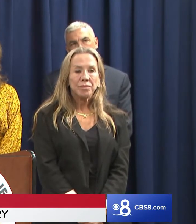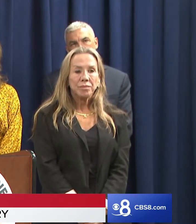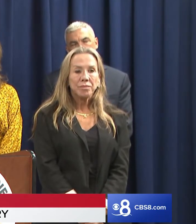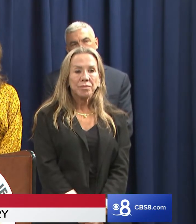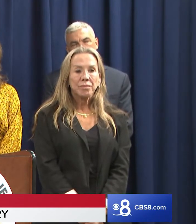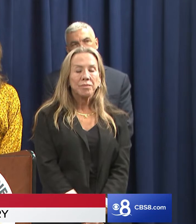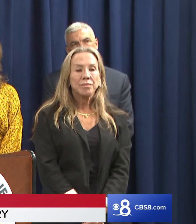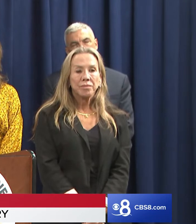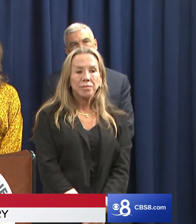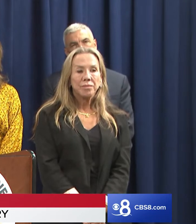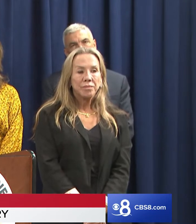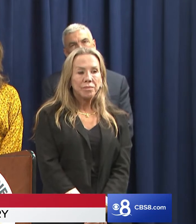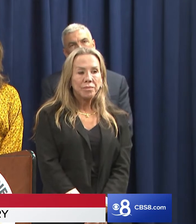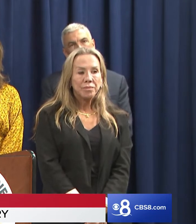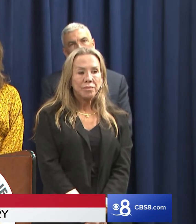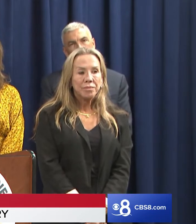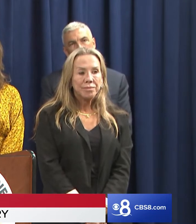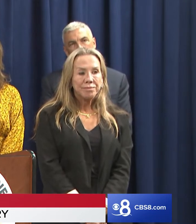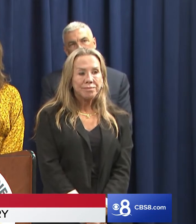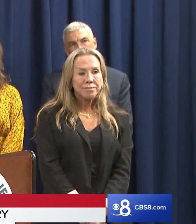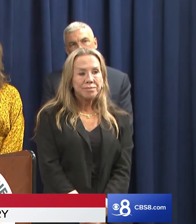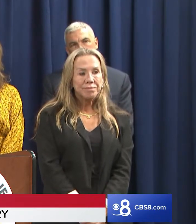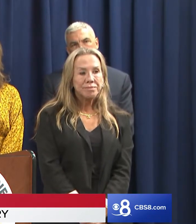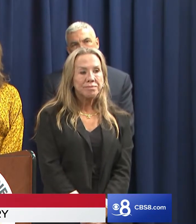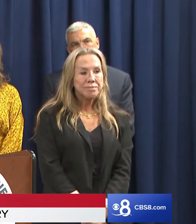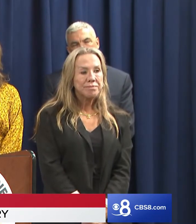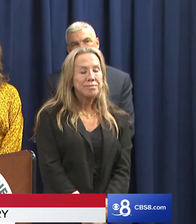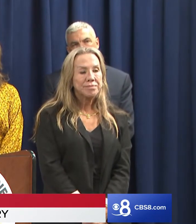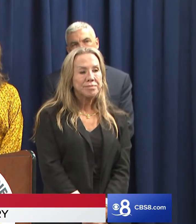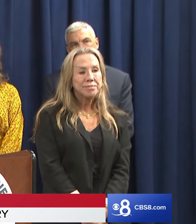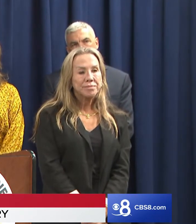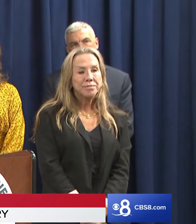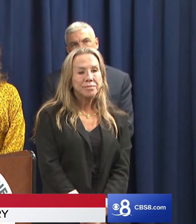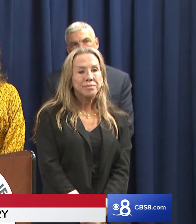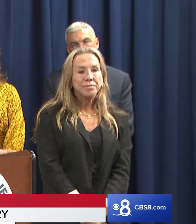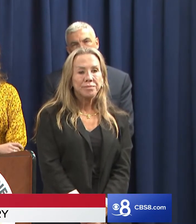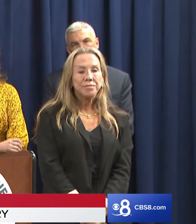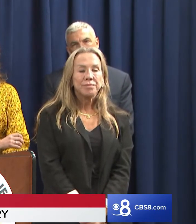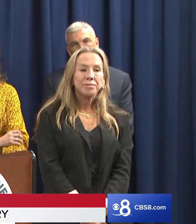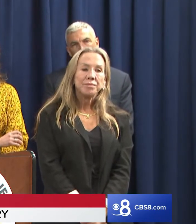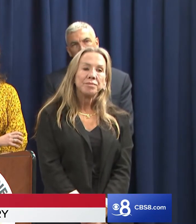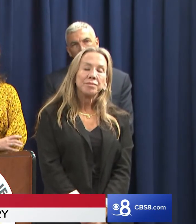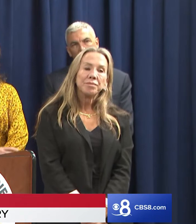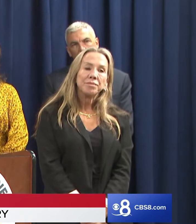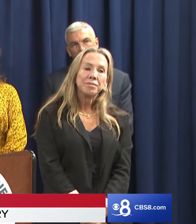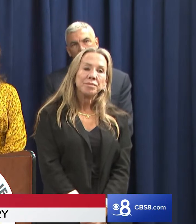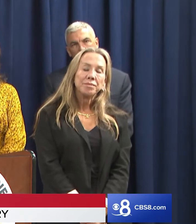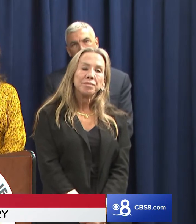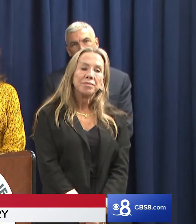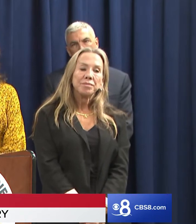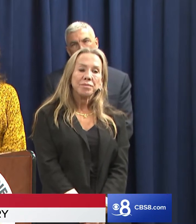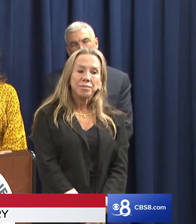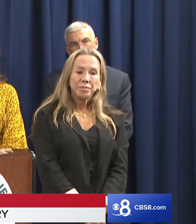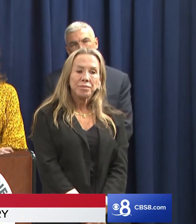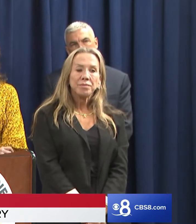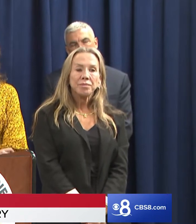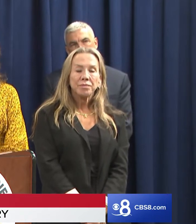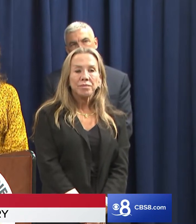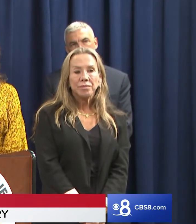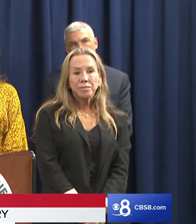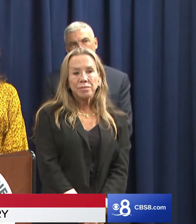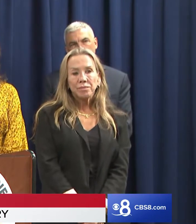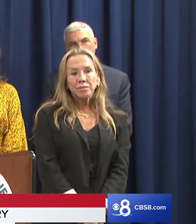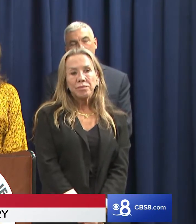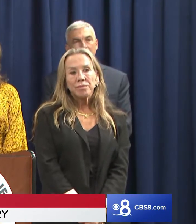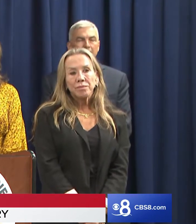tenemos toda la confianza en que vamos a seguir trabajando junto con el Estado y con Cal America para que tengan la